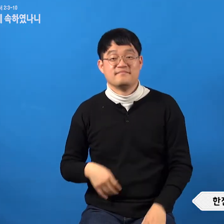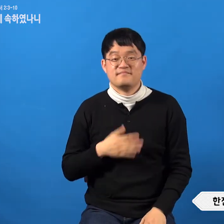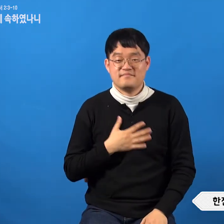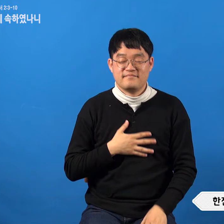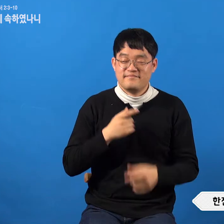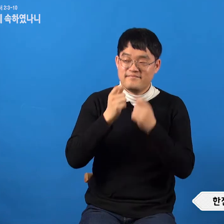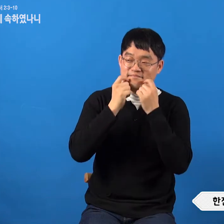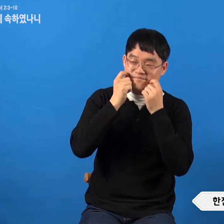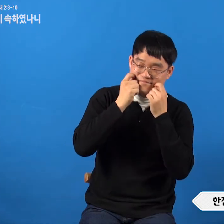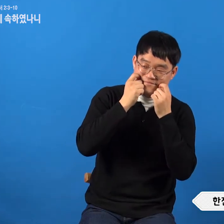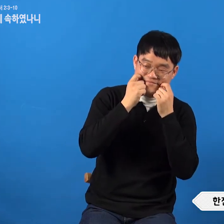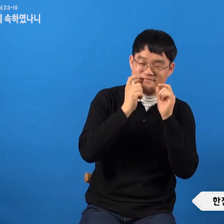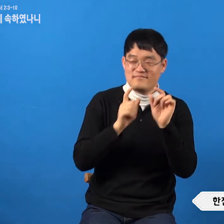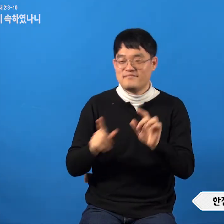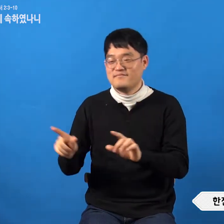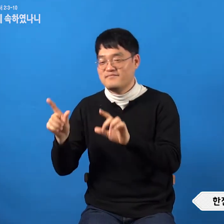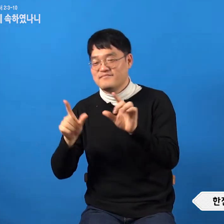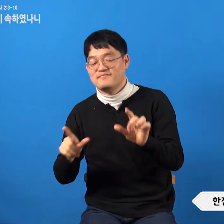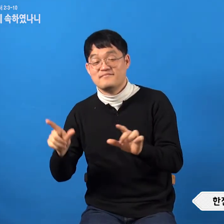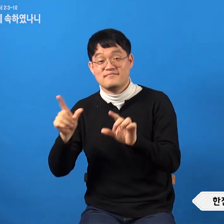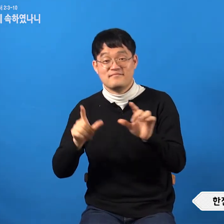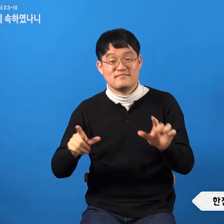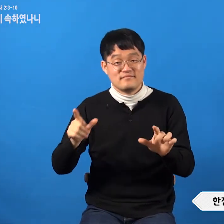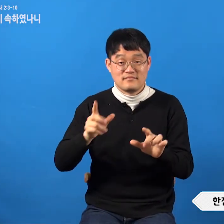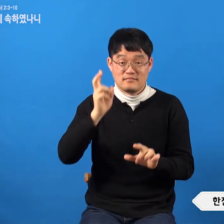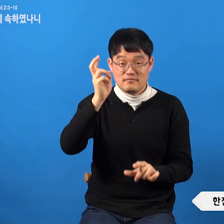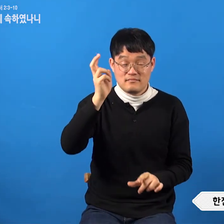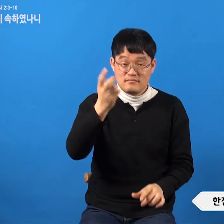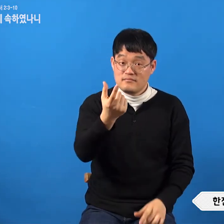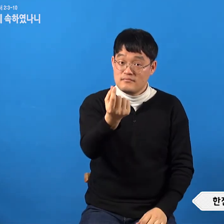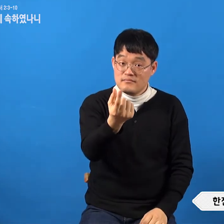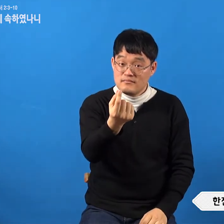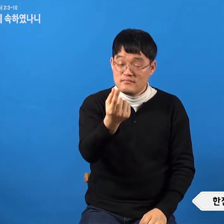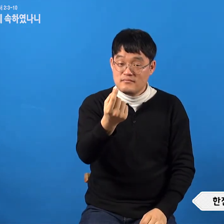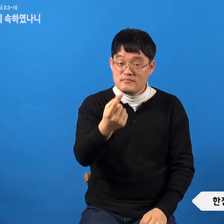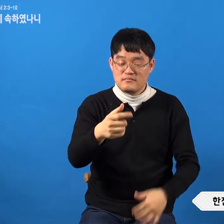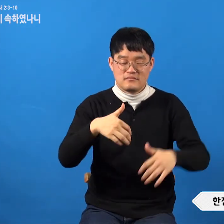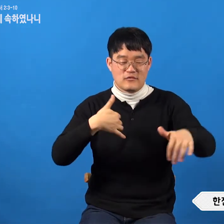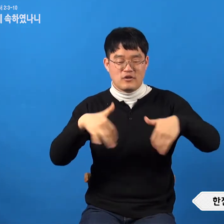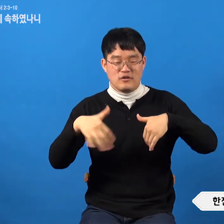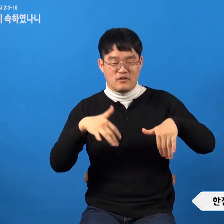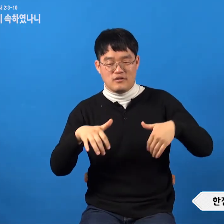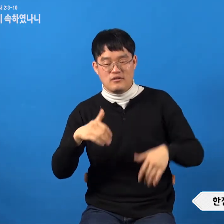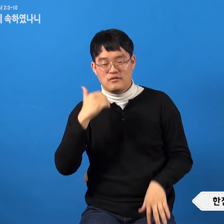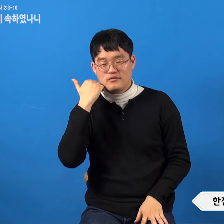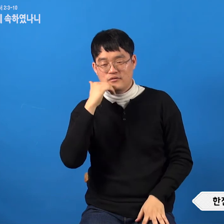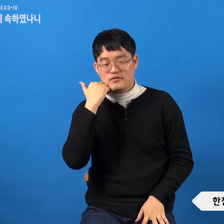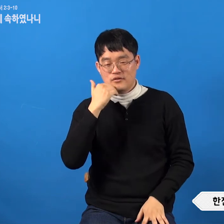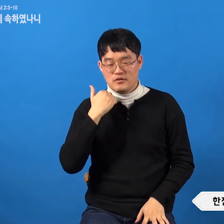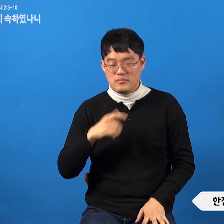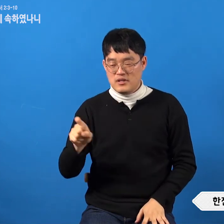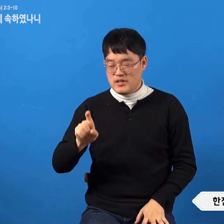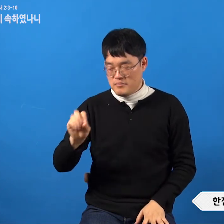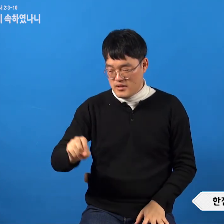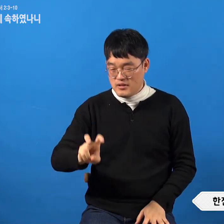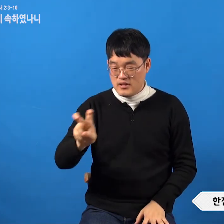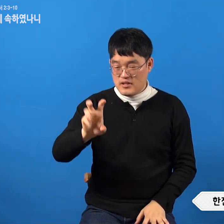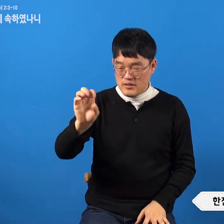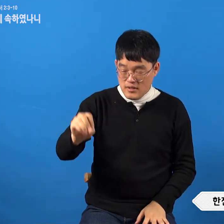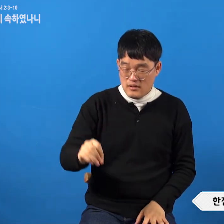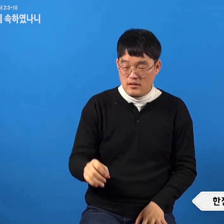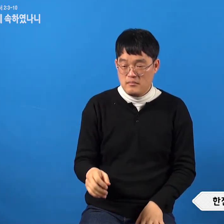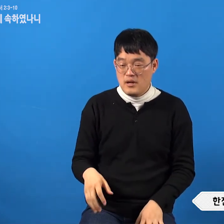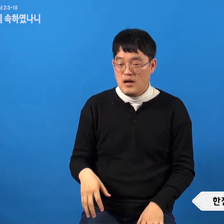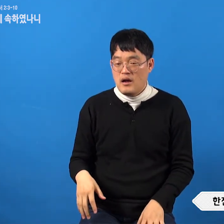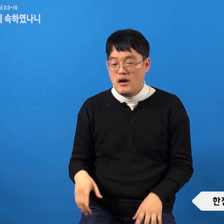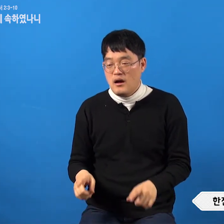그냥 빙긋이 웃으며 그래 살지 않겠습니까? 거리에서 나가서 뭐 10만 원, 20만 원 가지고 발발